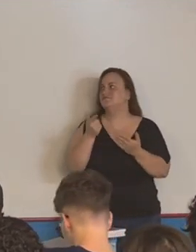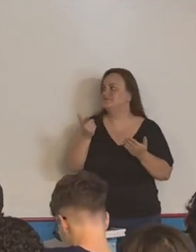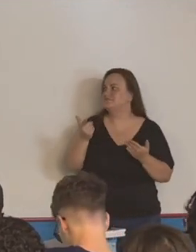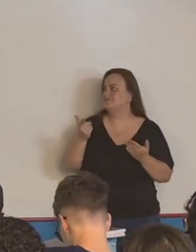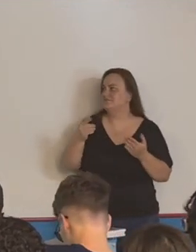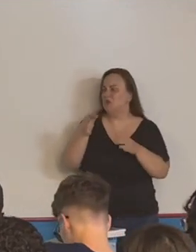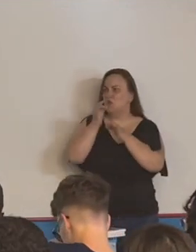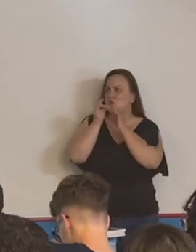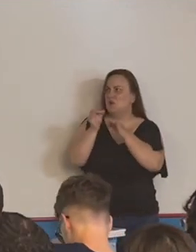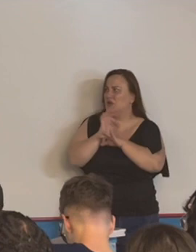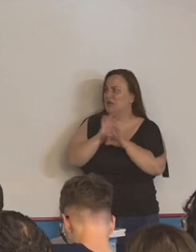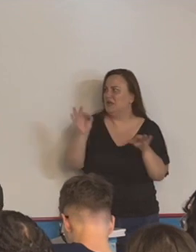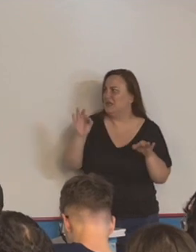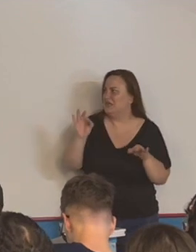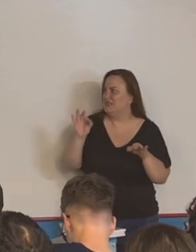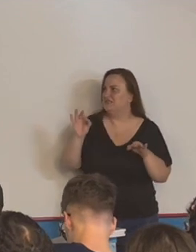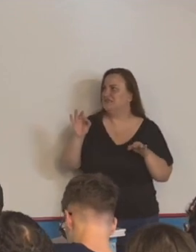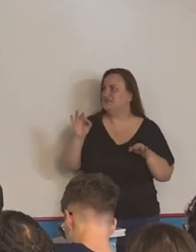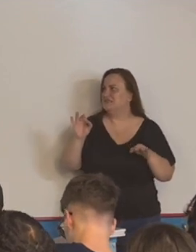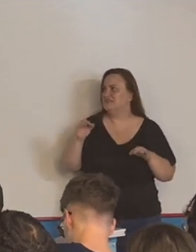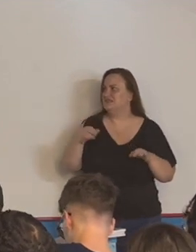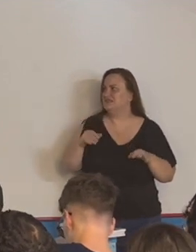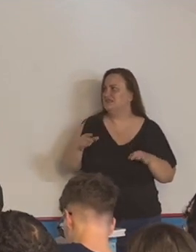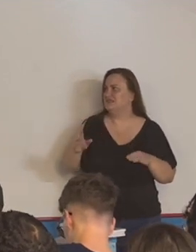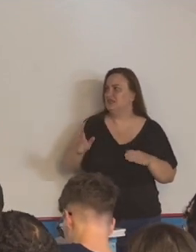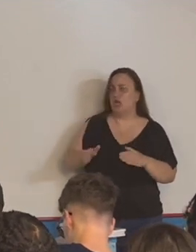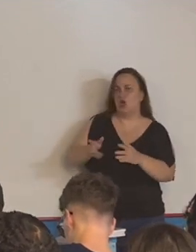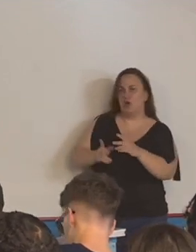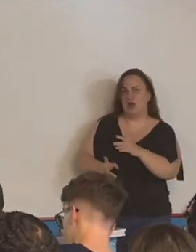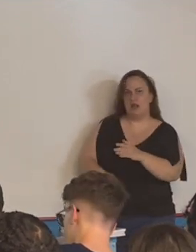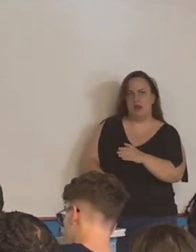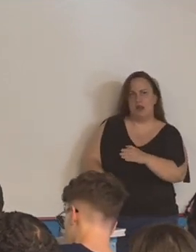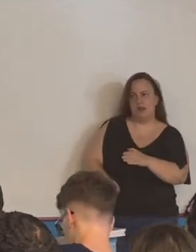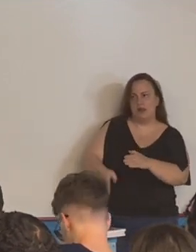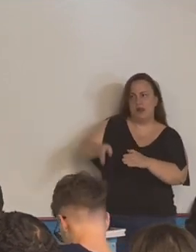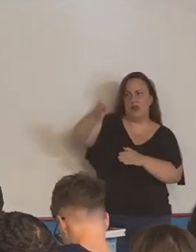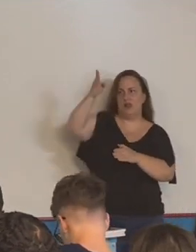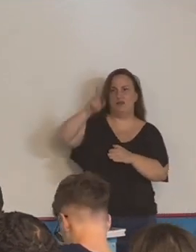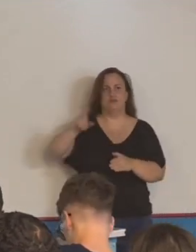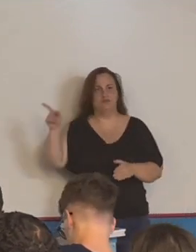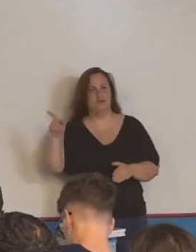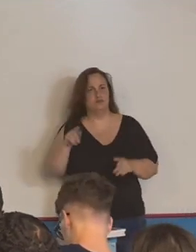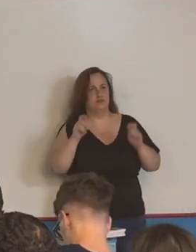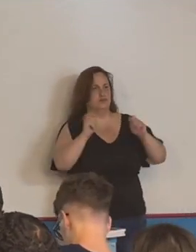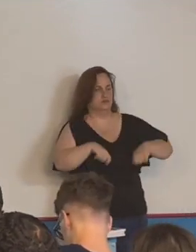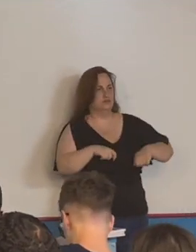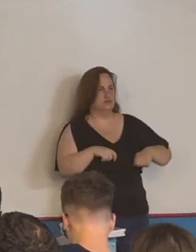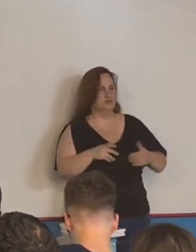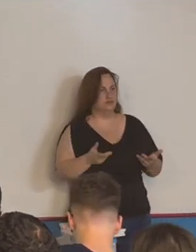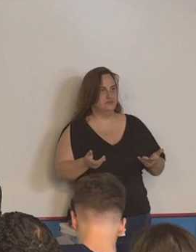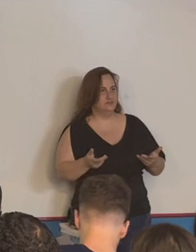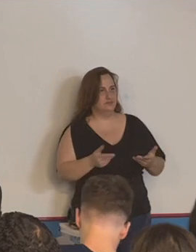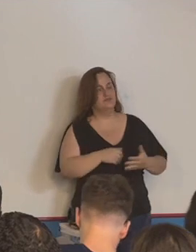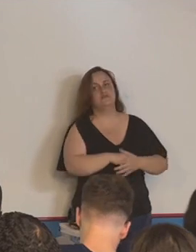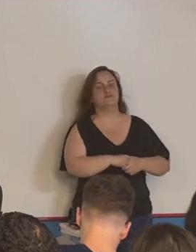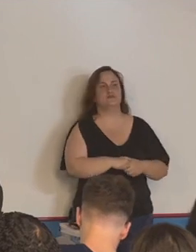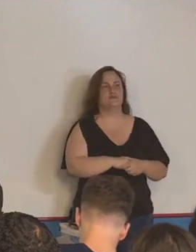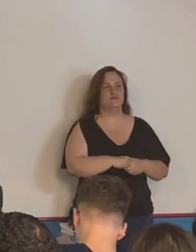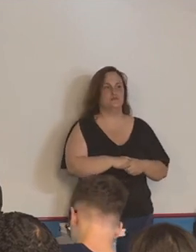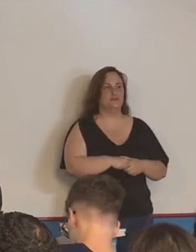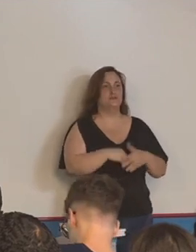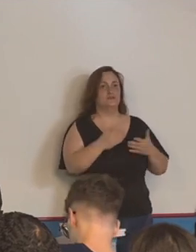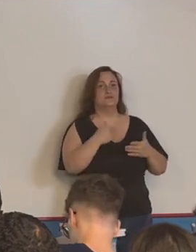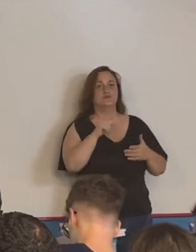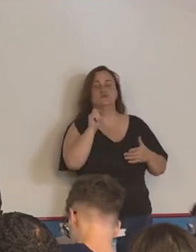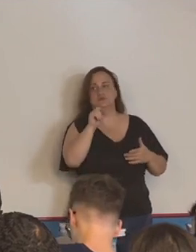foi horrível, experiência horrorosa, e aí eu fui lá, cortei a tela e fiz isso daí. Ou seja, eu